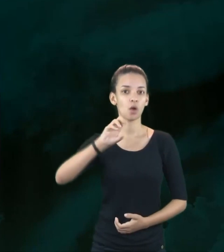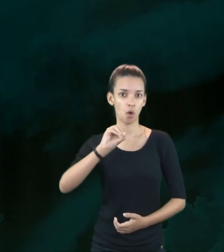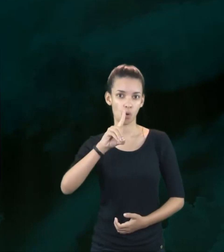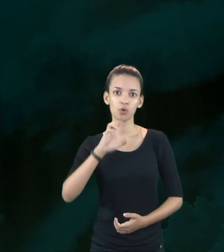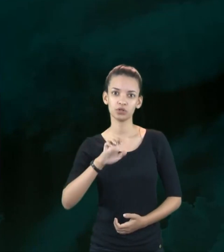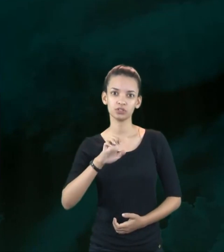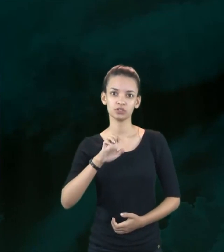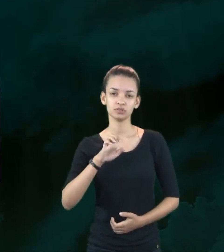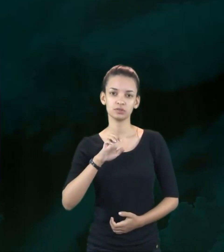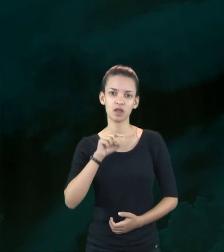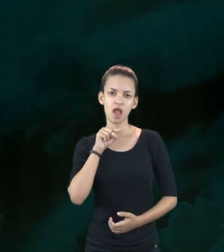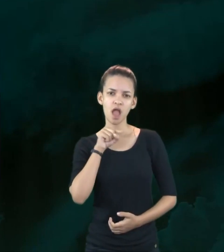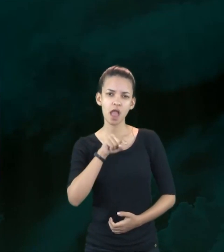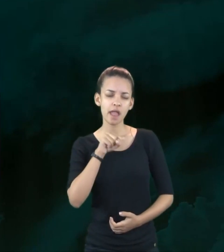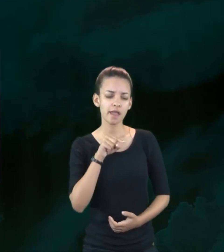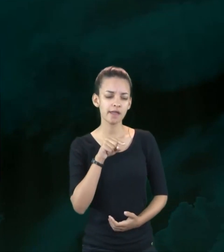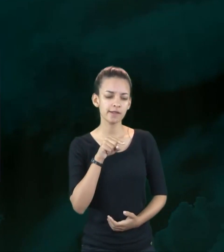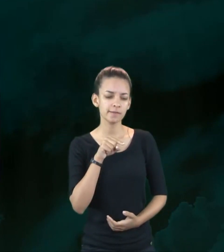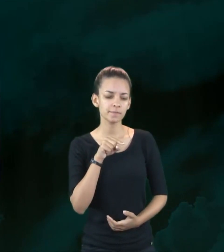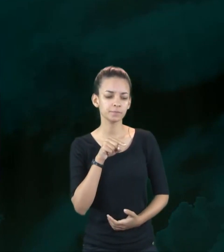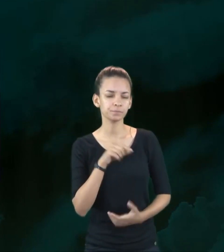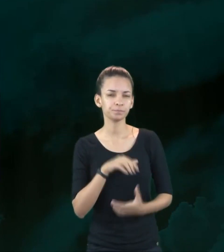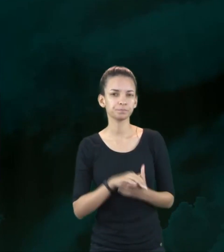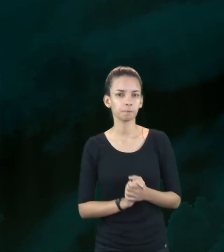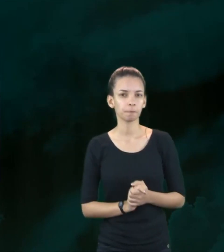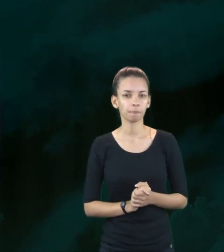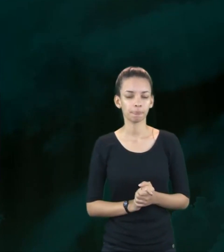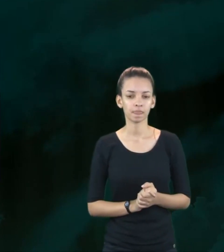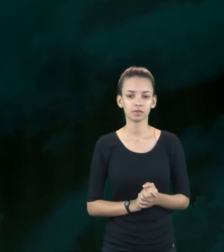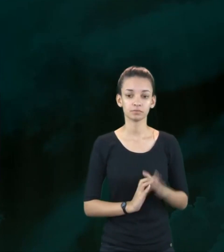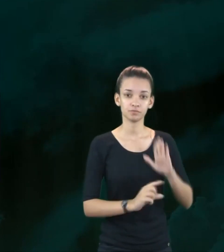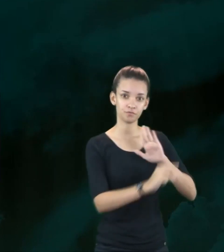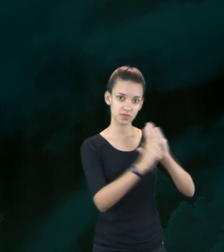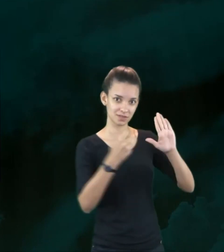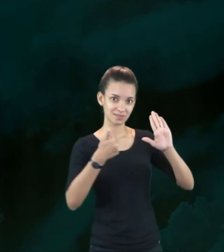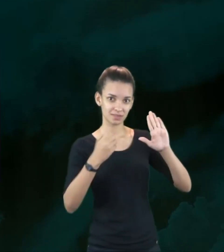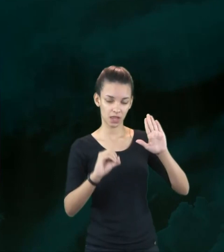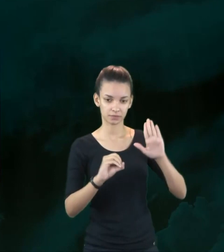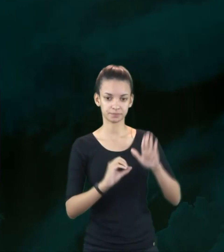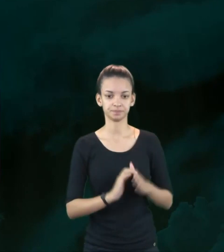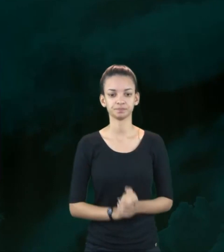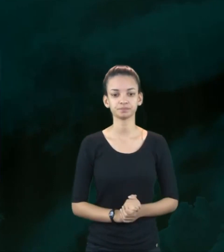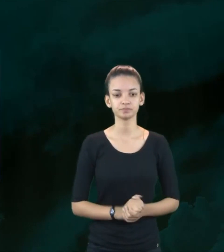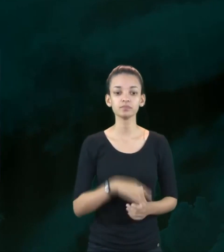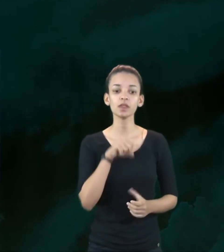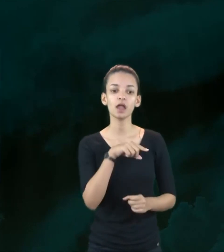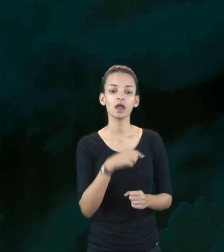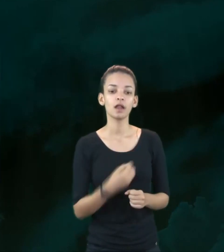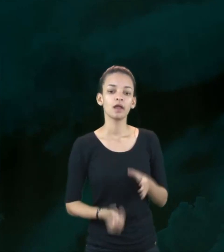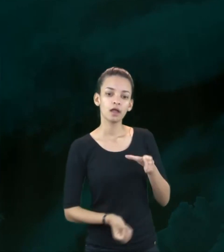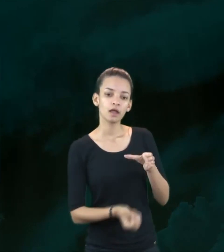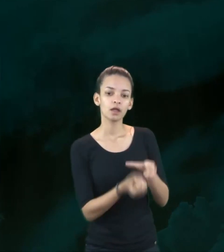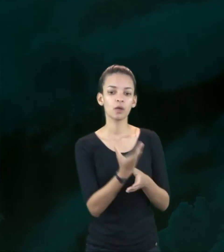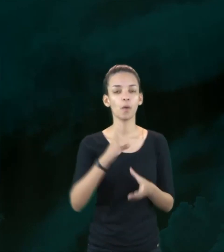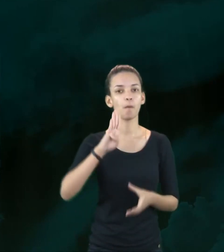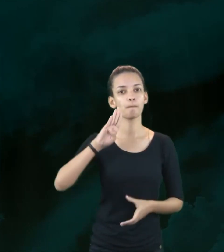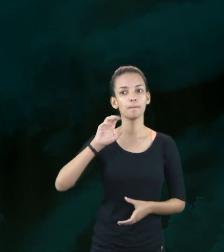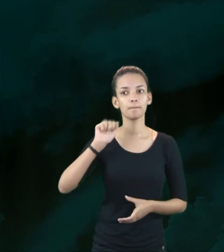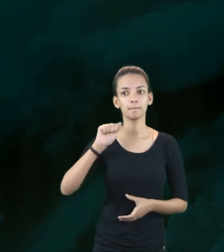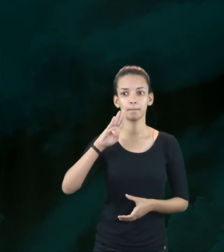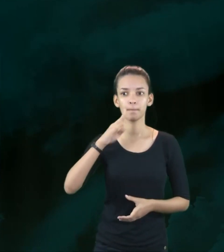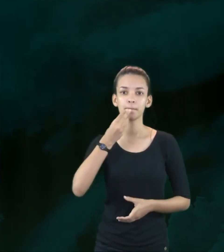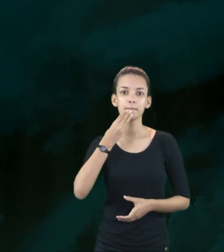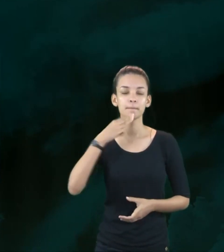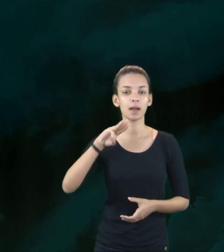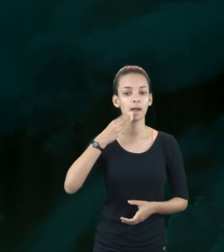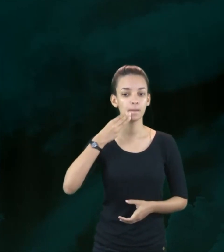o princípio do seu reino foi Babel, versículo 10. O princípio do seu reino foi Babel, Ereque, Acade e